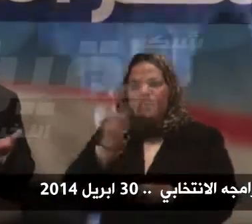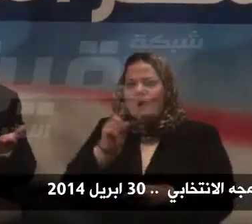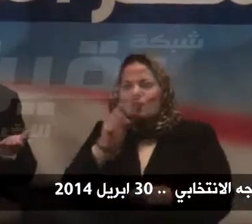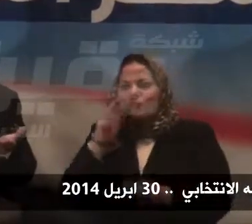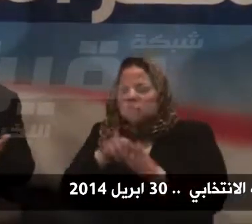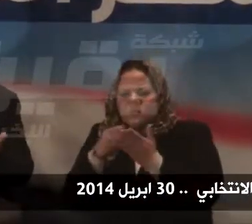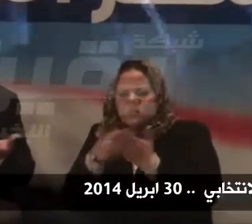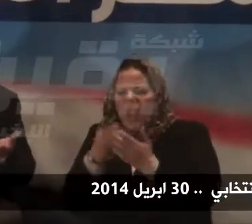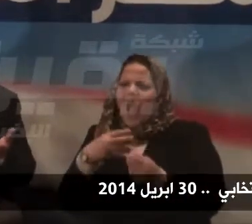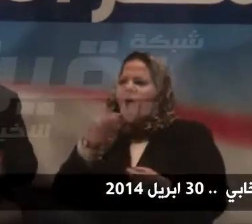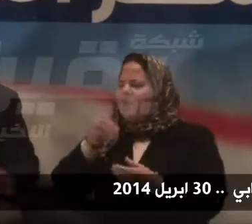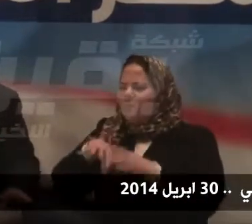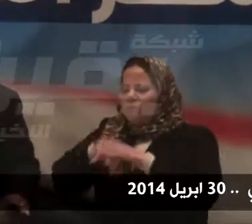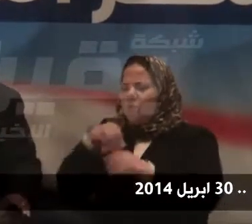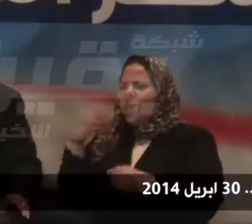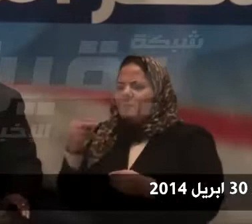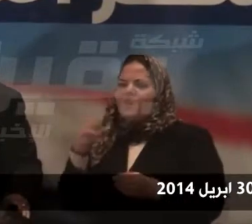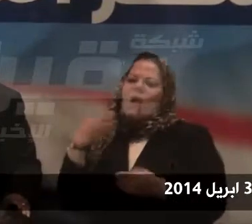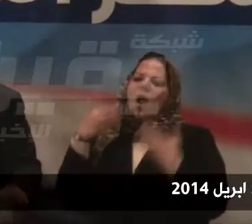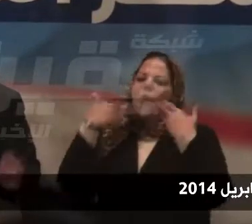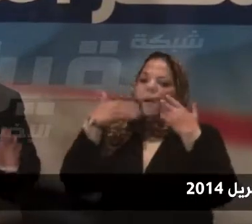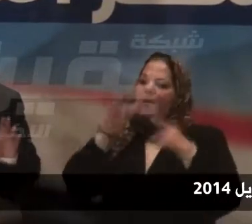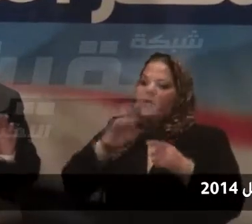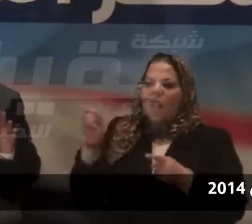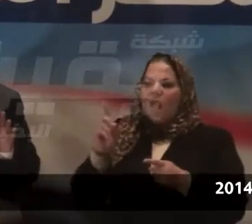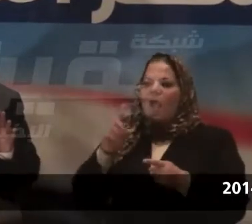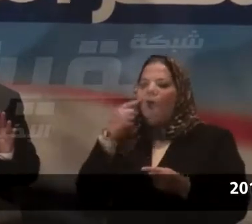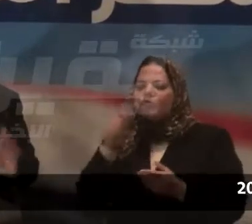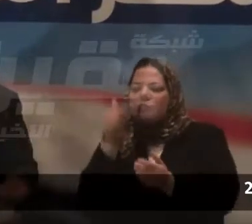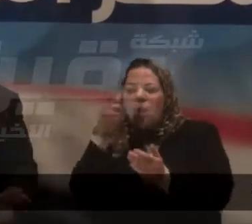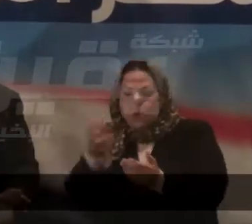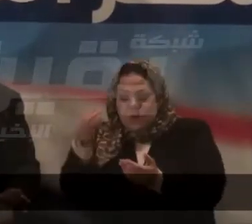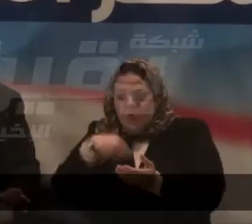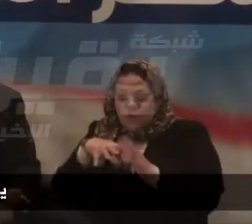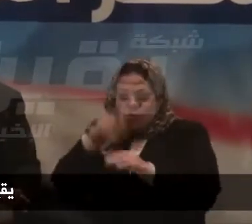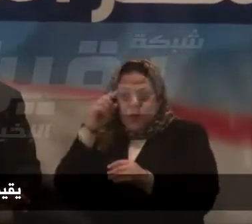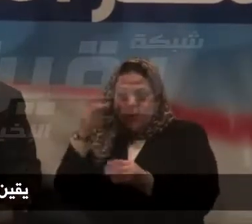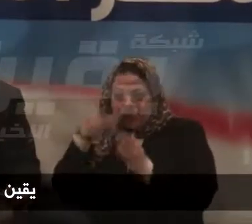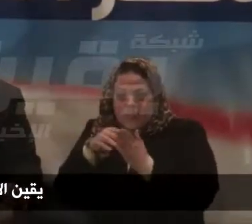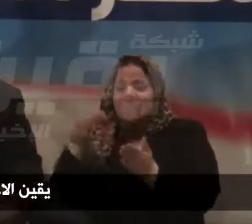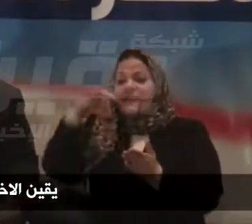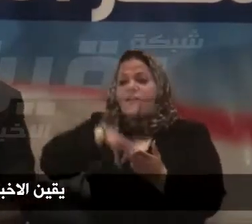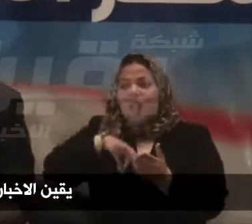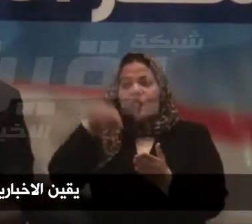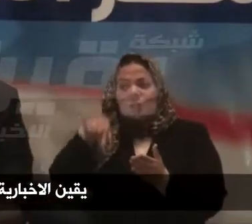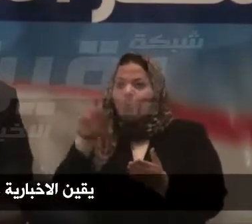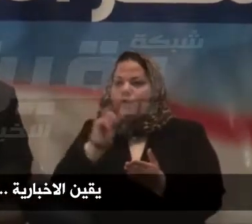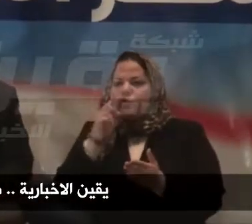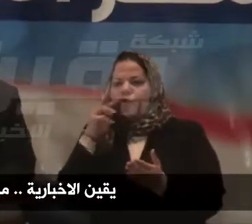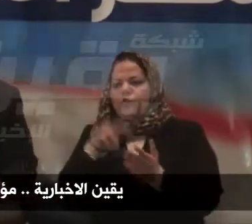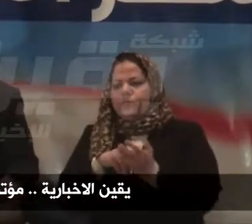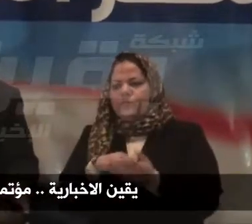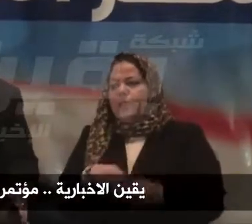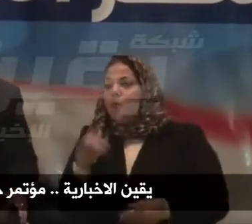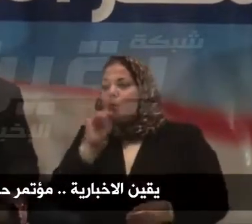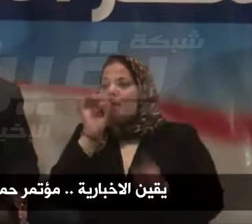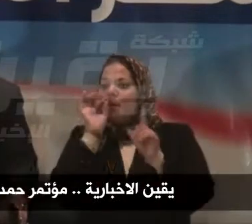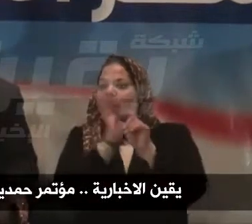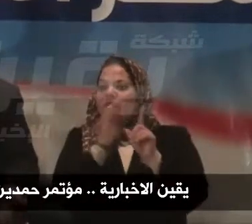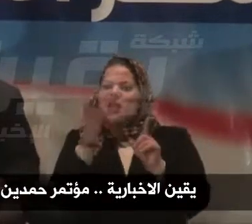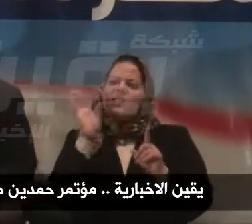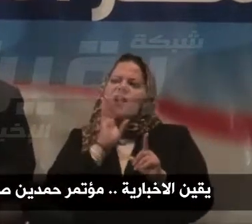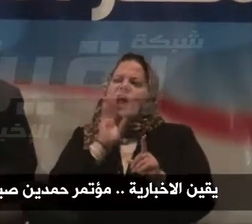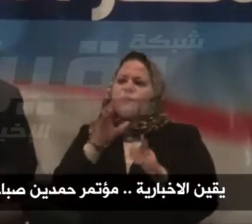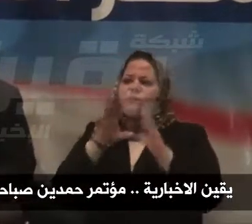الموضوع بالنسبة لي عايم ما اقدرش امسكه. بالنسبة لموضوع التعليم، التعليم هي